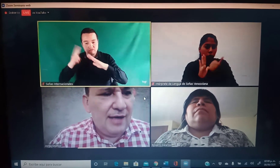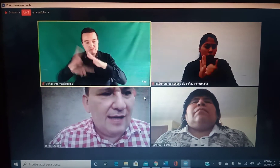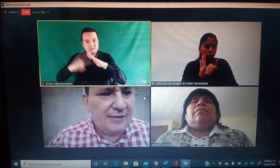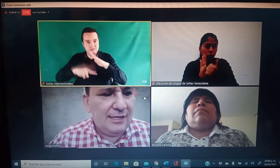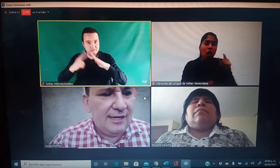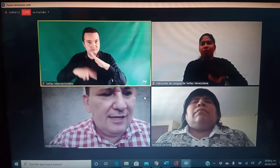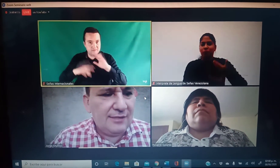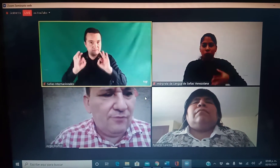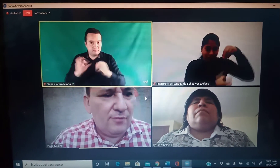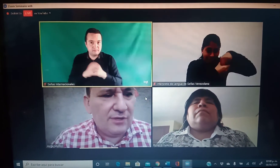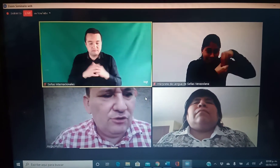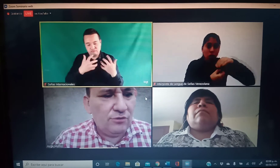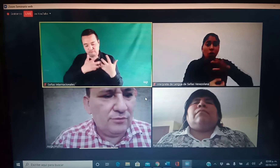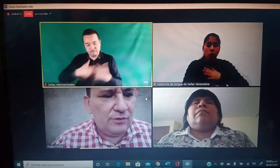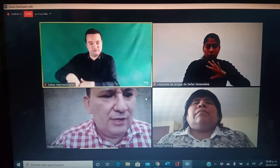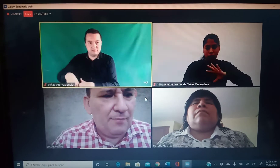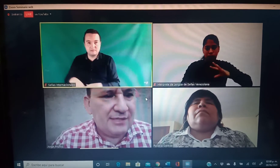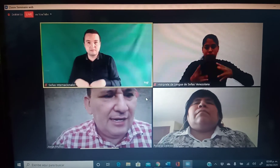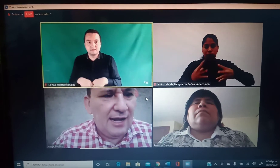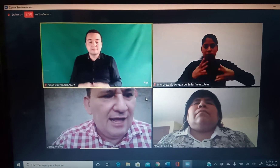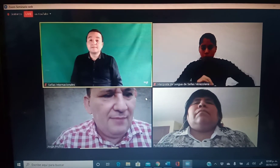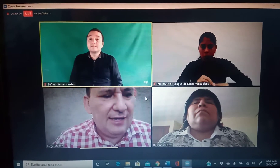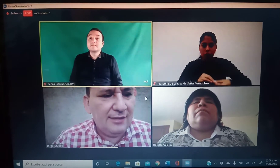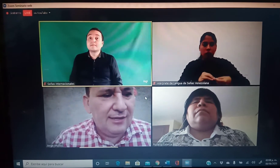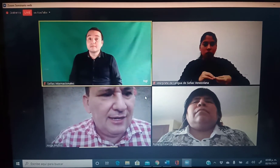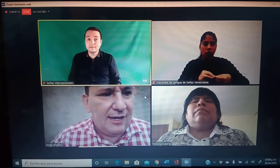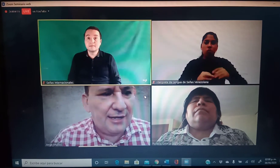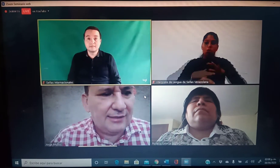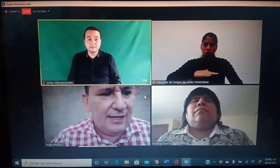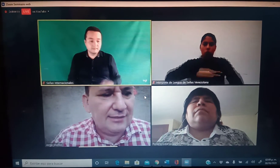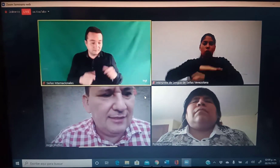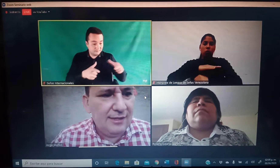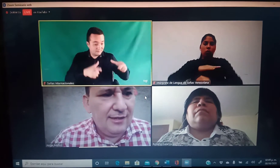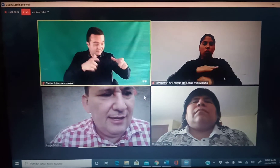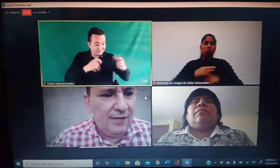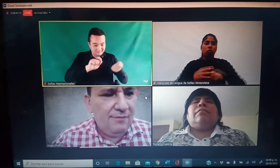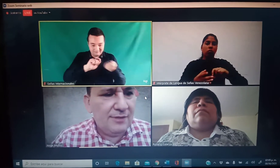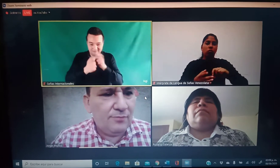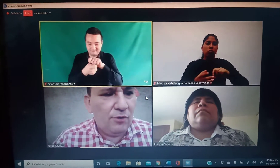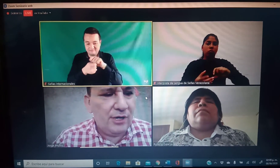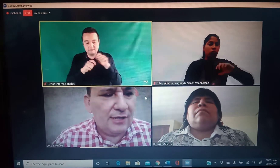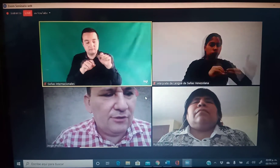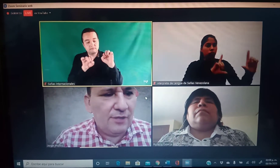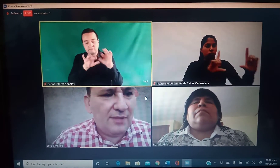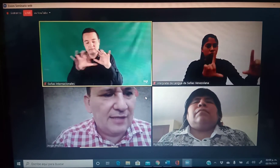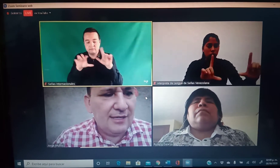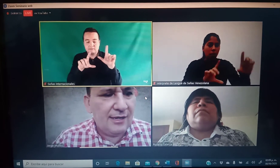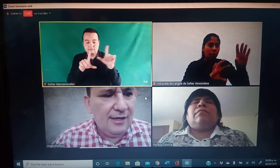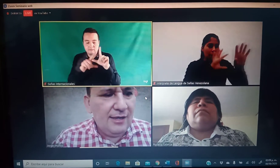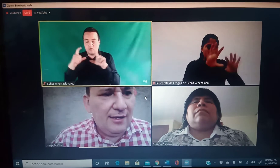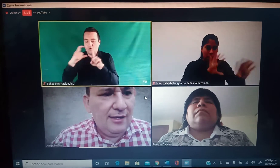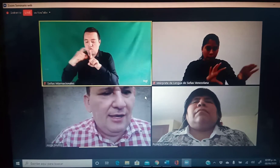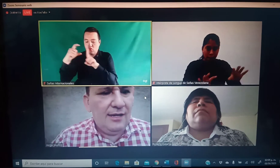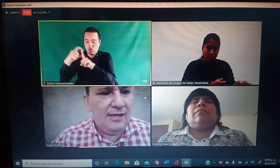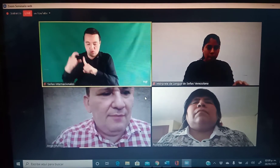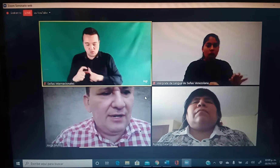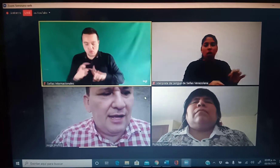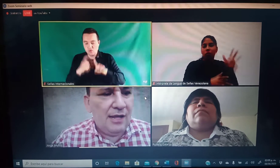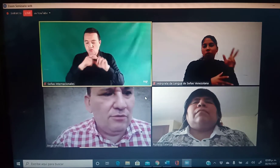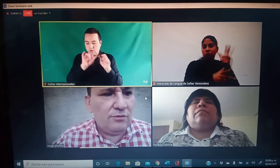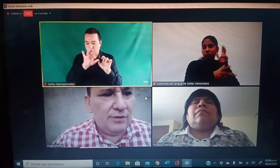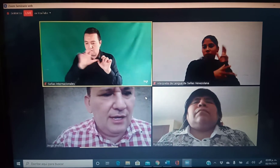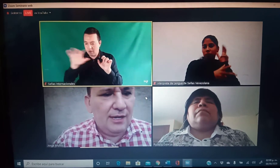acceder a esa información, de pasarla a imagen en caracteres legibles por el lector de pantalla. Y en